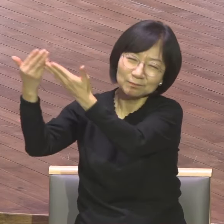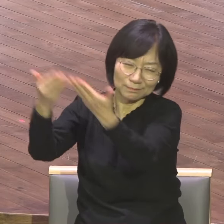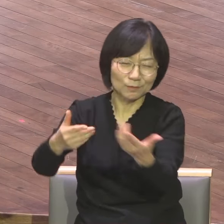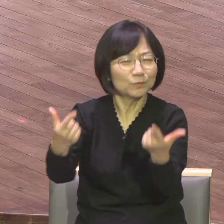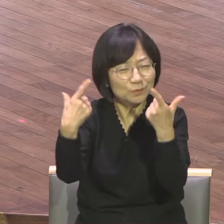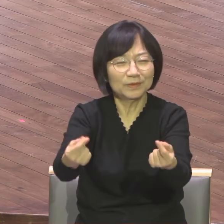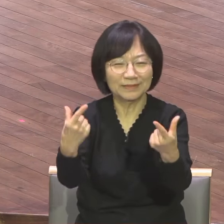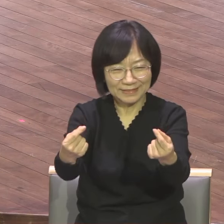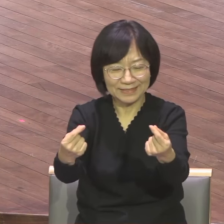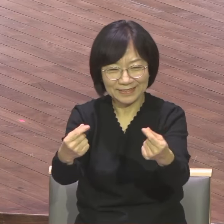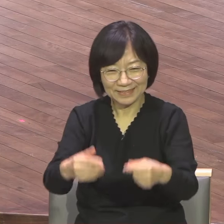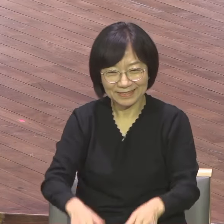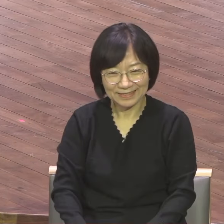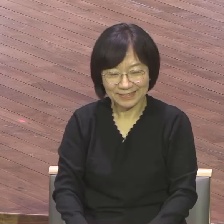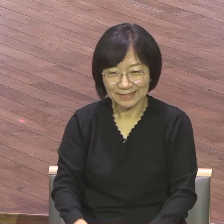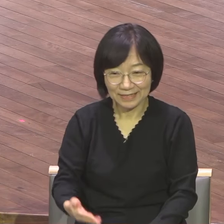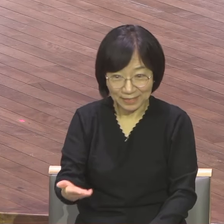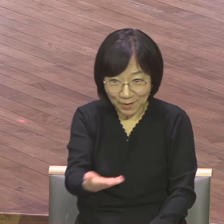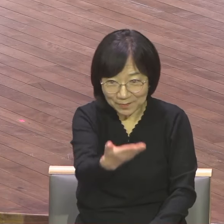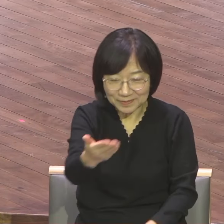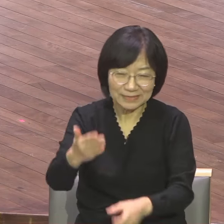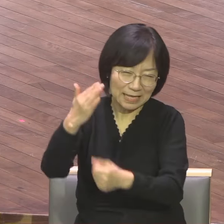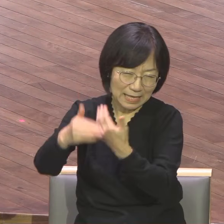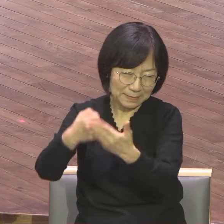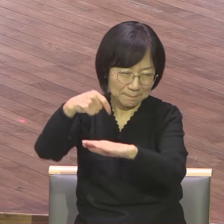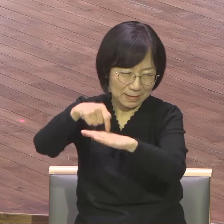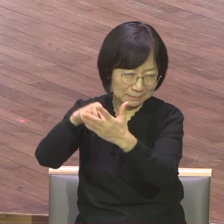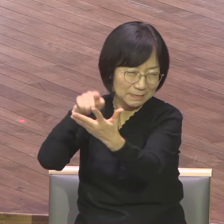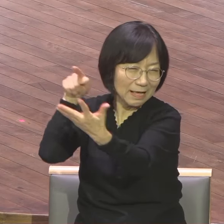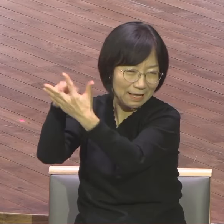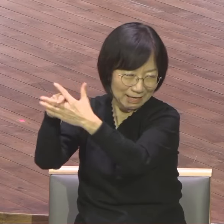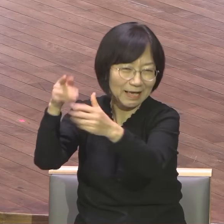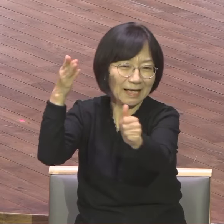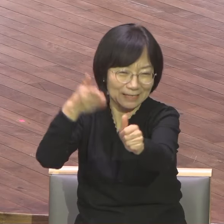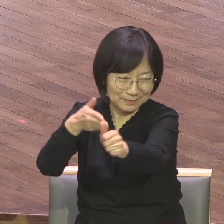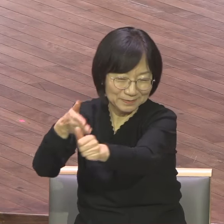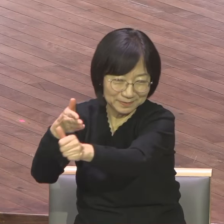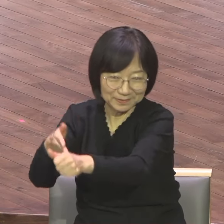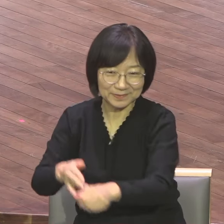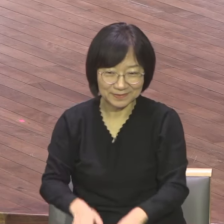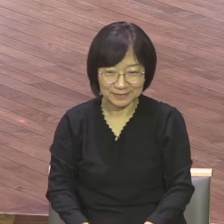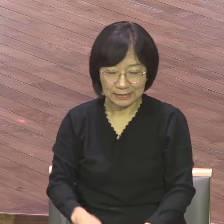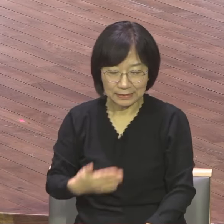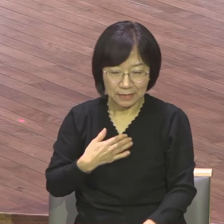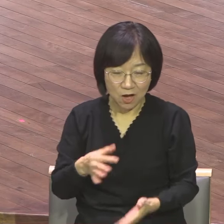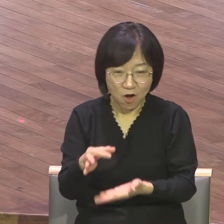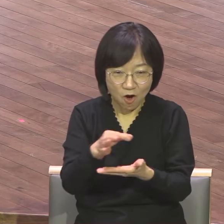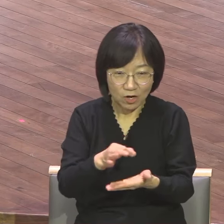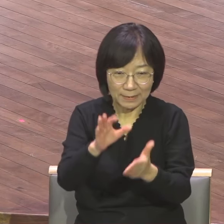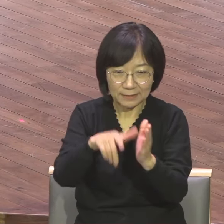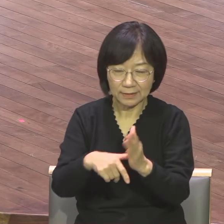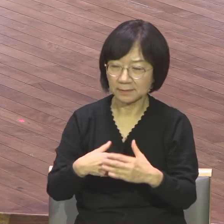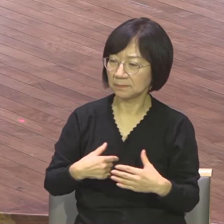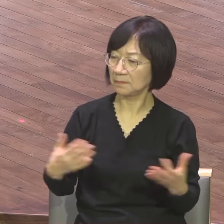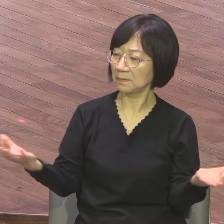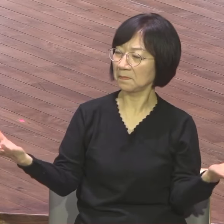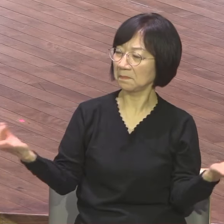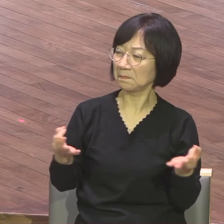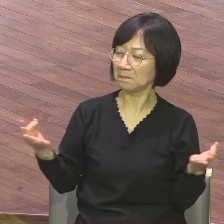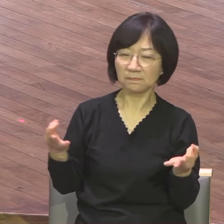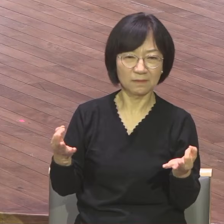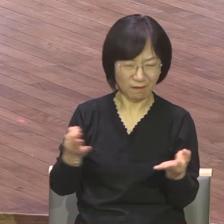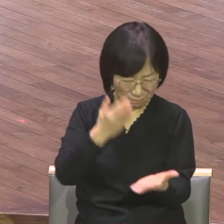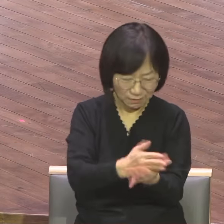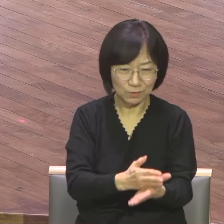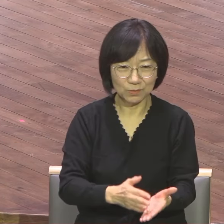여러분이 말이죠, 하나님 마음을 읽어야 돼요. 헌금을 한 푼 하더라도 하나님 앞에서 하세요.